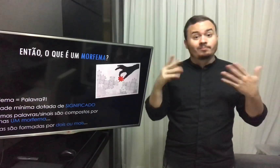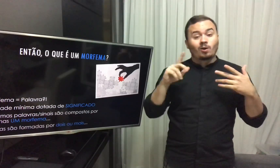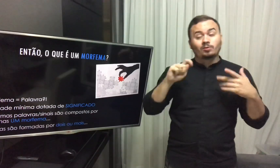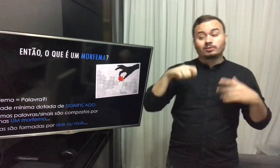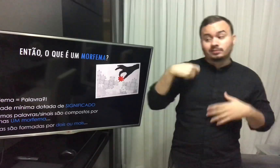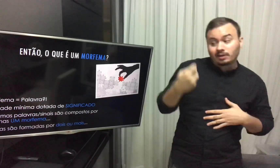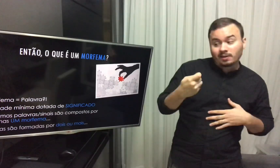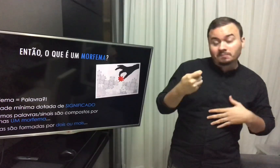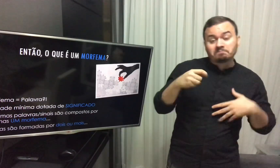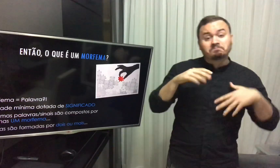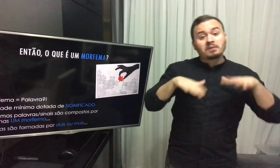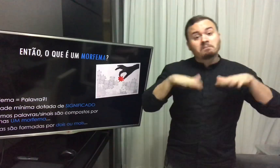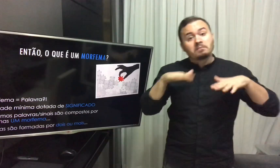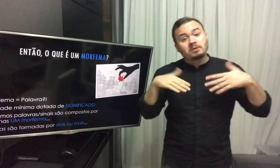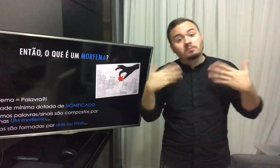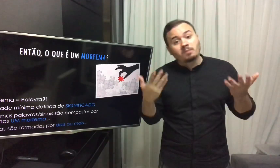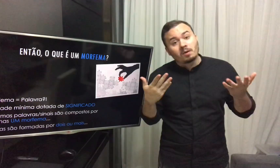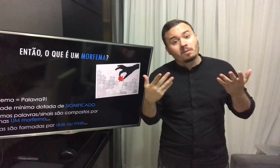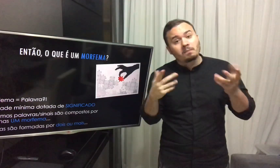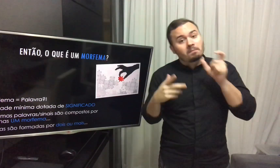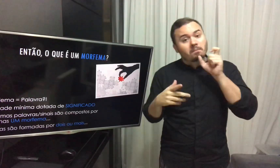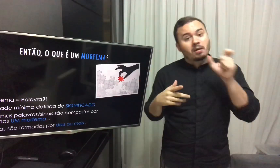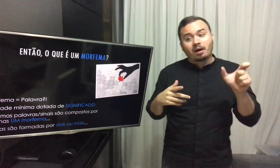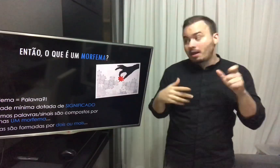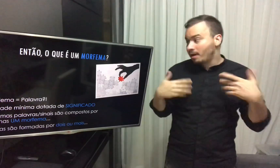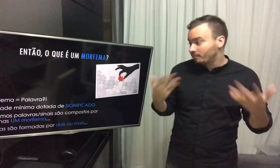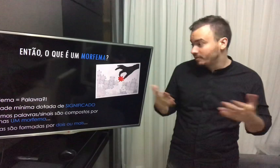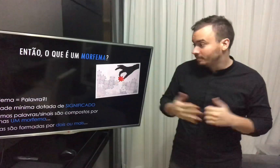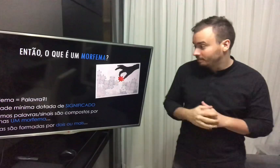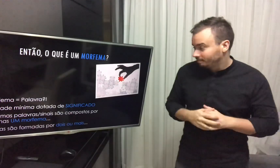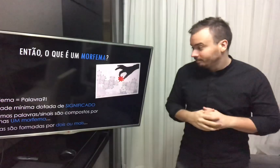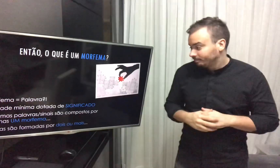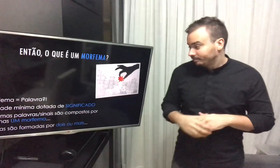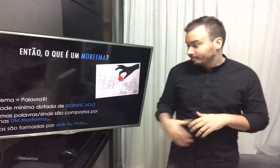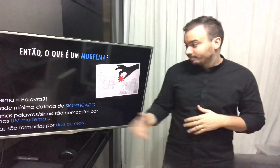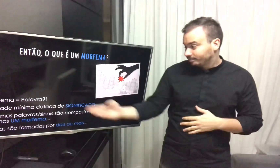depender muito do sinal ou da palavra que estamos estudando.